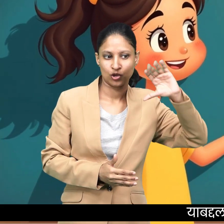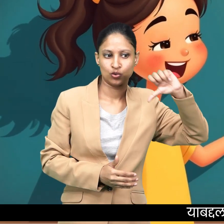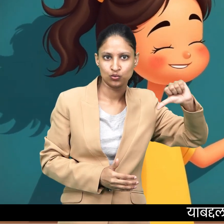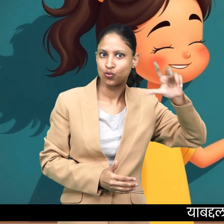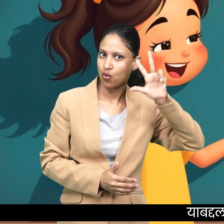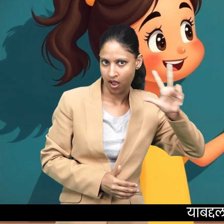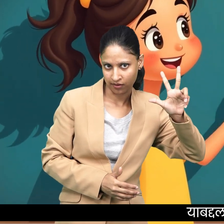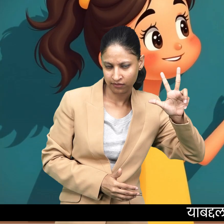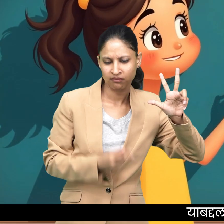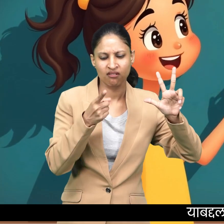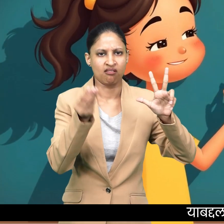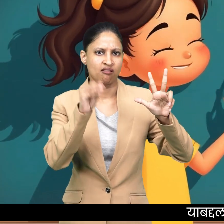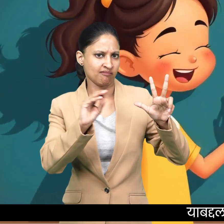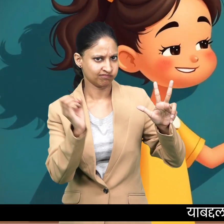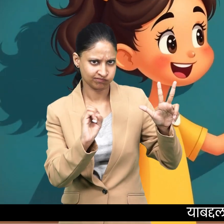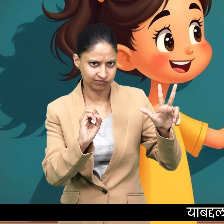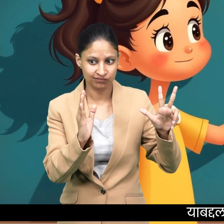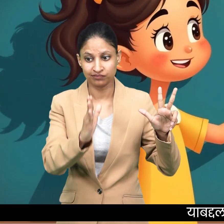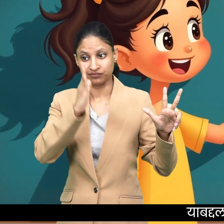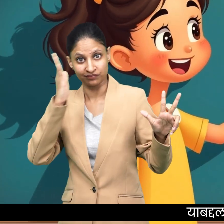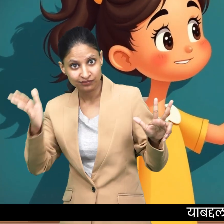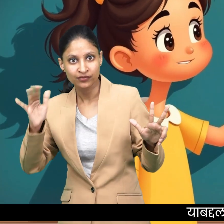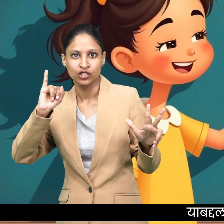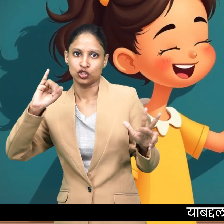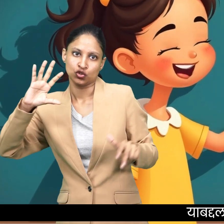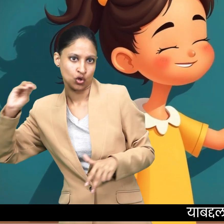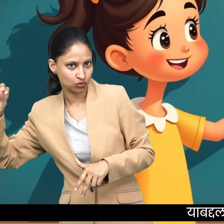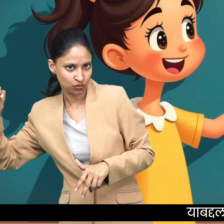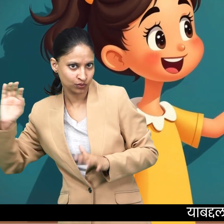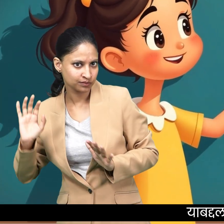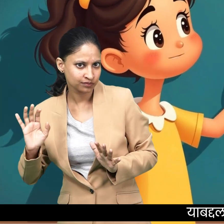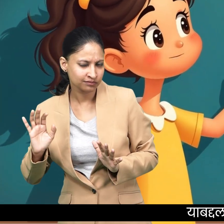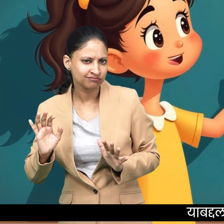याबद्दल कसे? 598, 600.